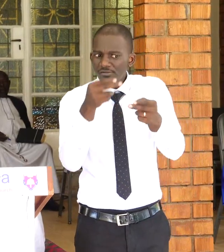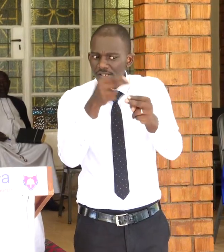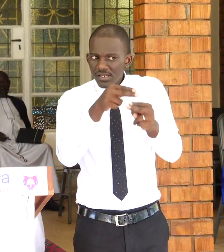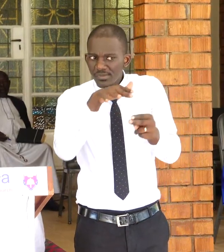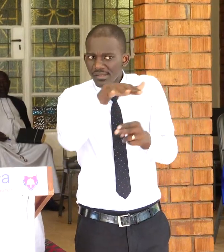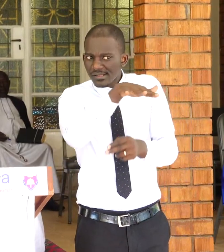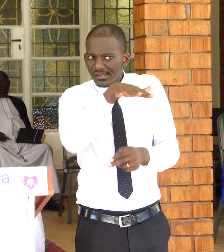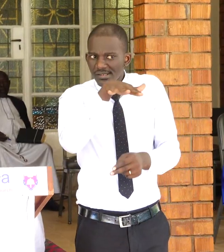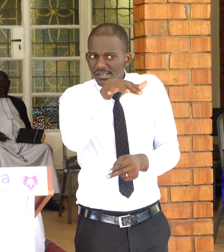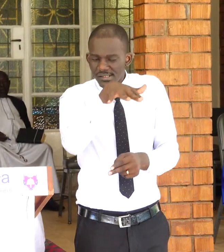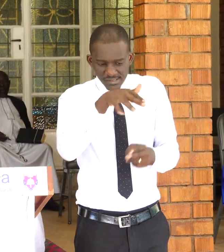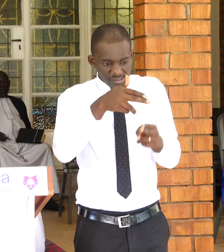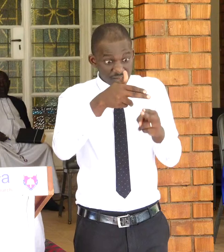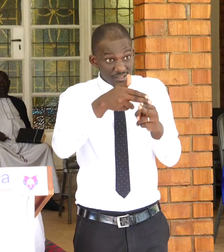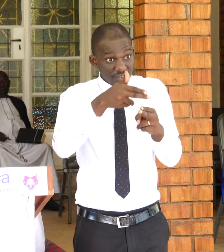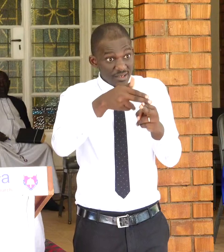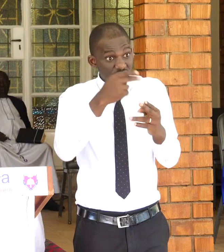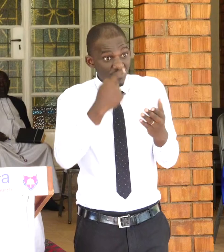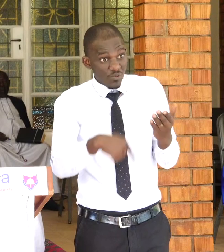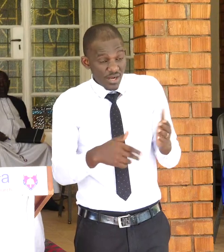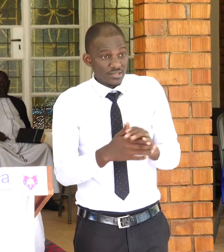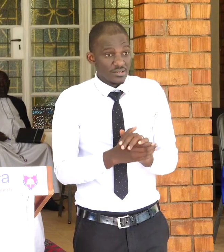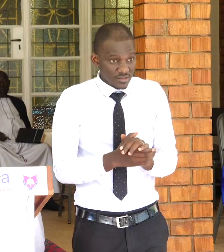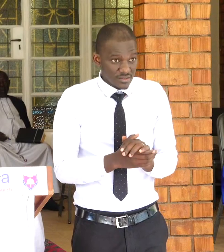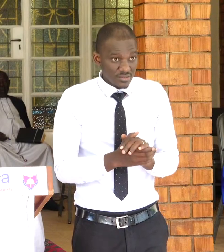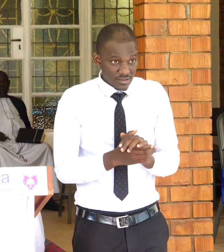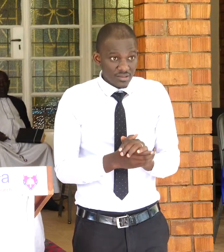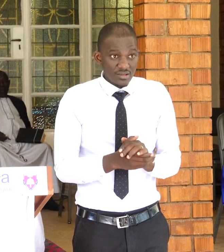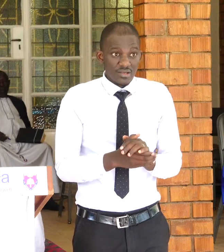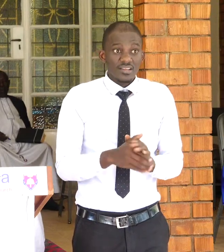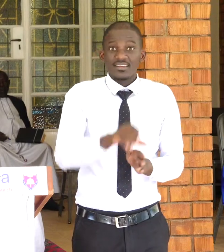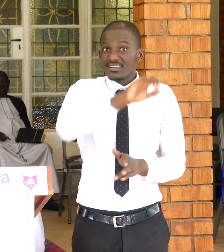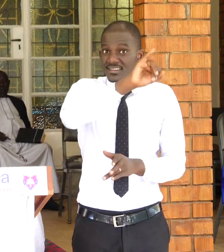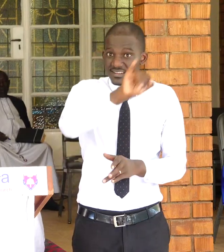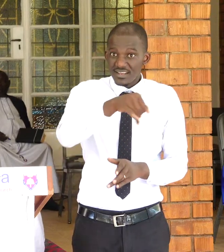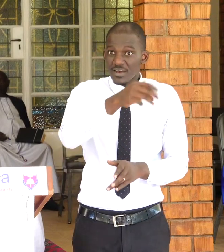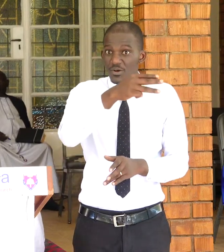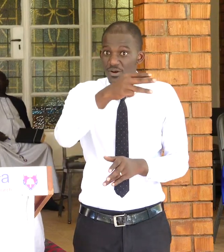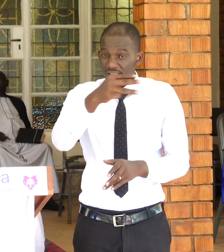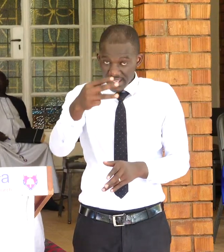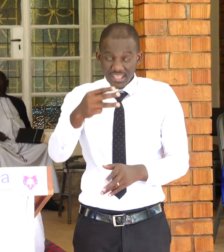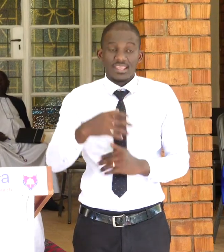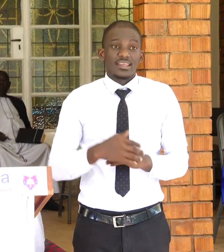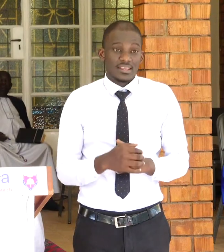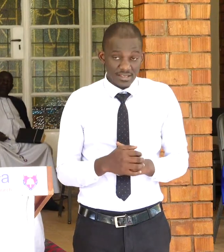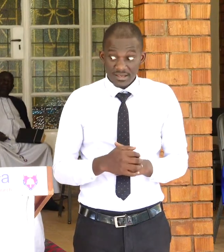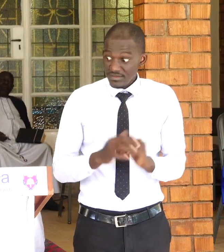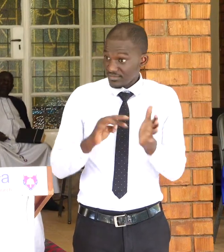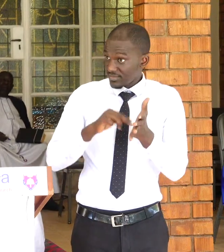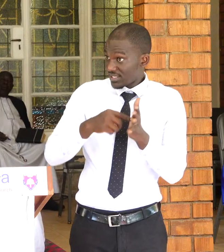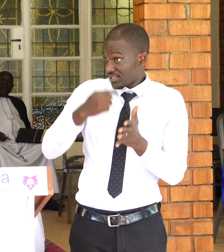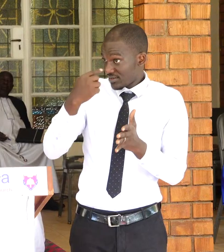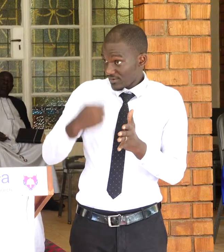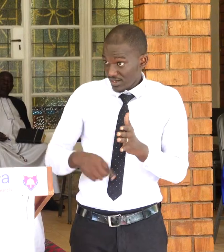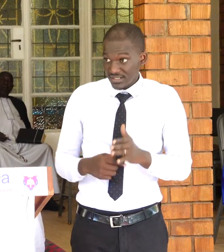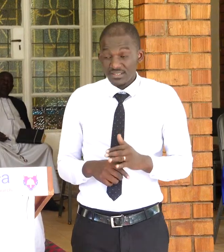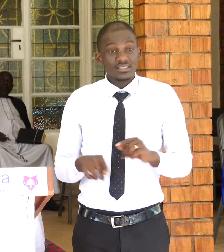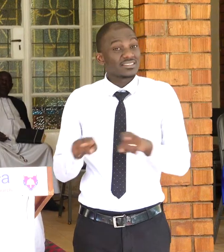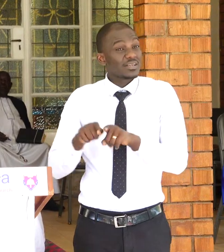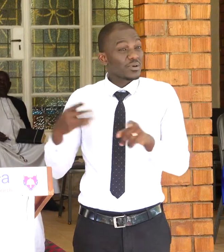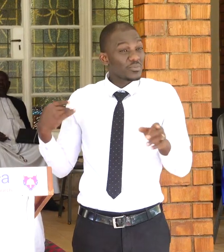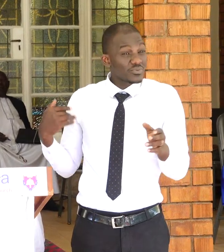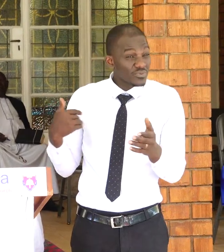kiri erinnya lyakyo yakuwayire nga bwe kyogerwa ne leero